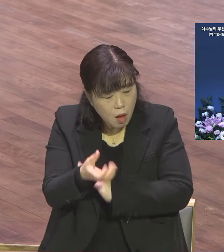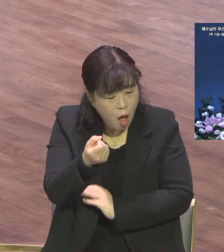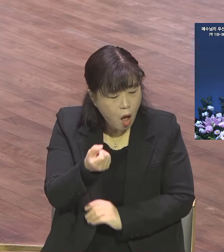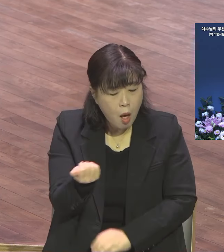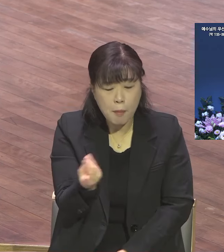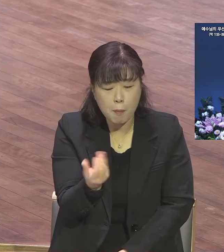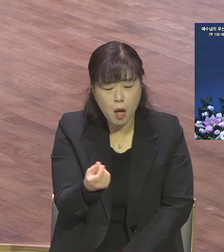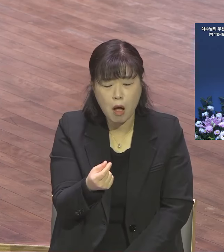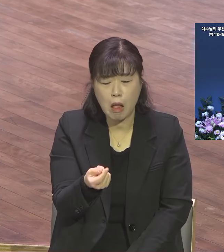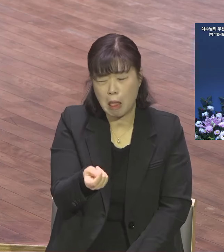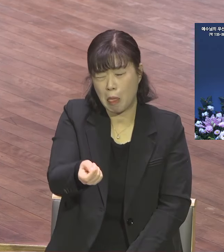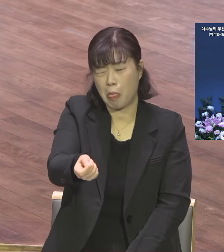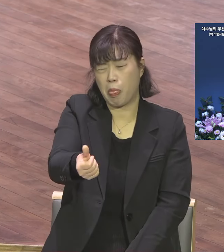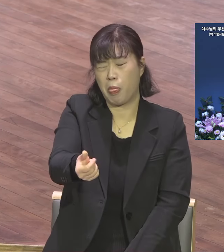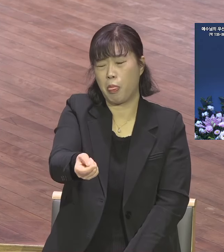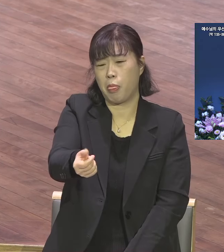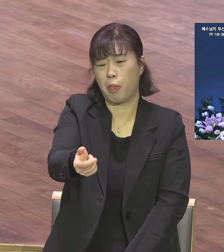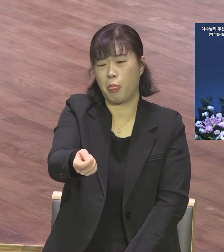계시면서